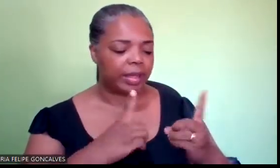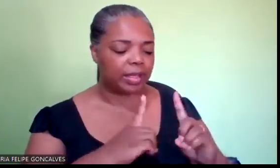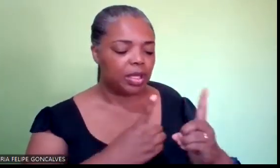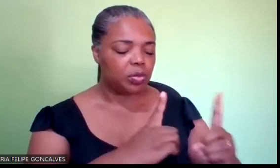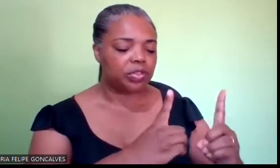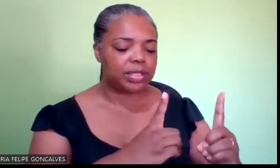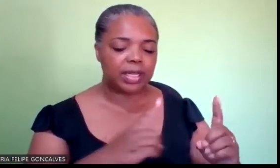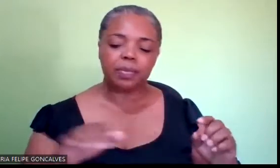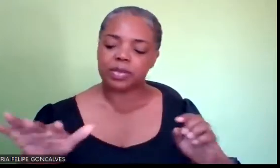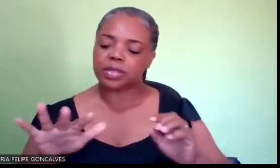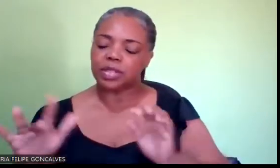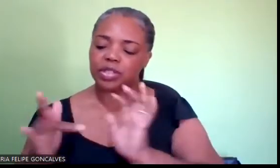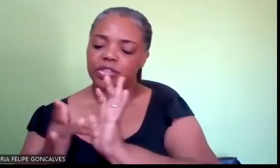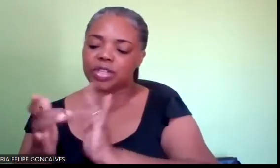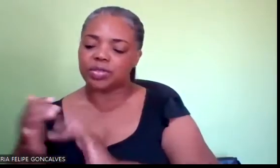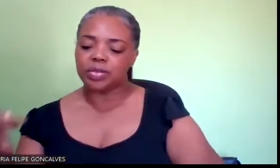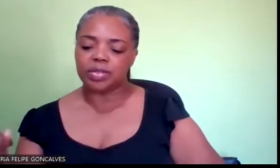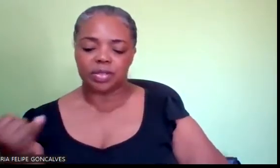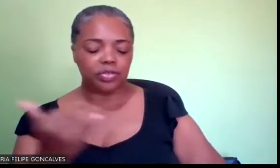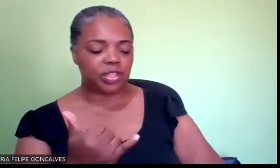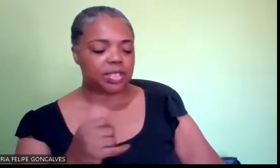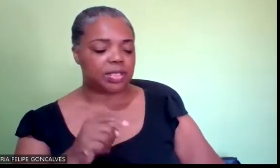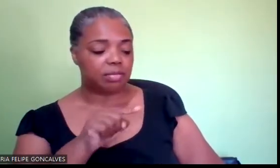aqui, os discípulos, Jesus disse.